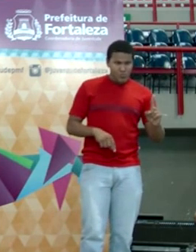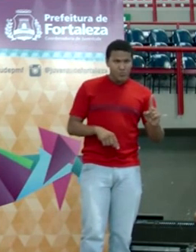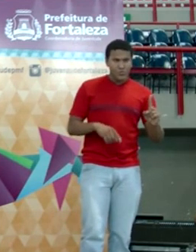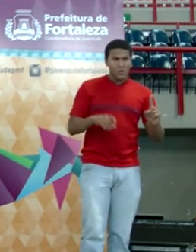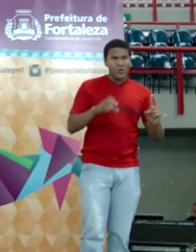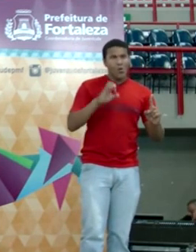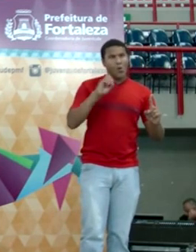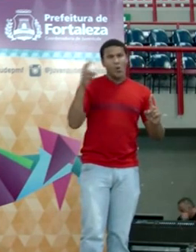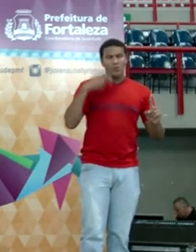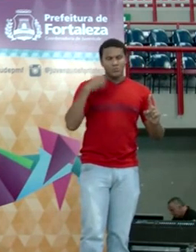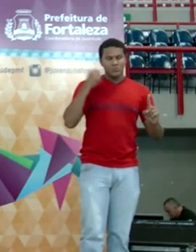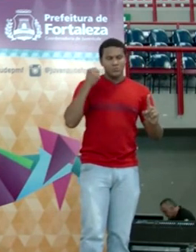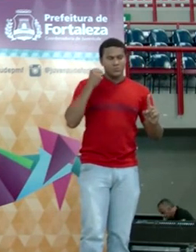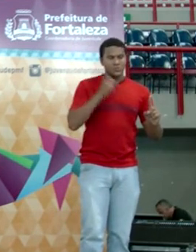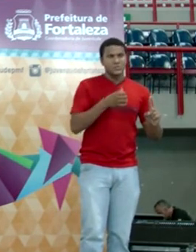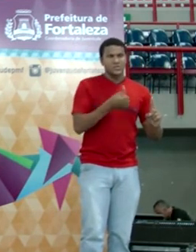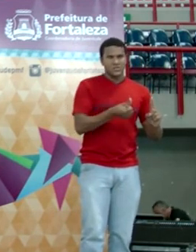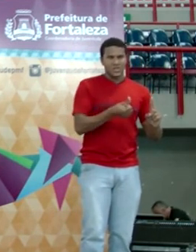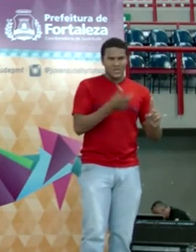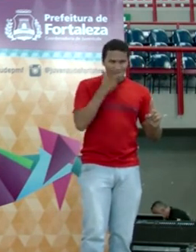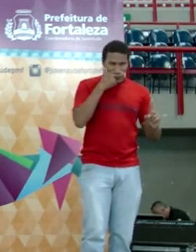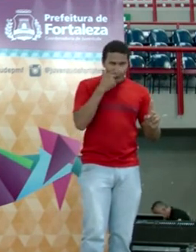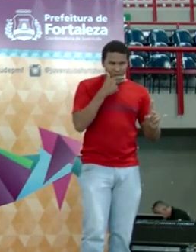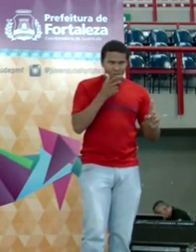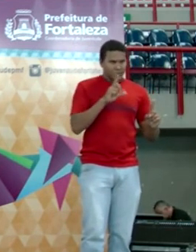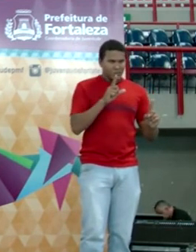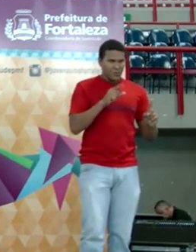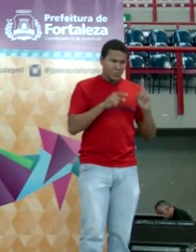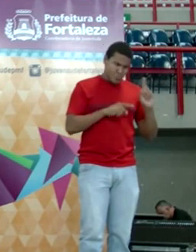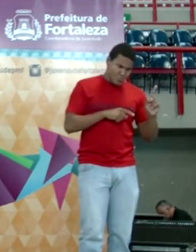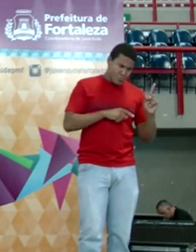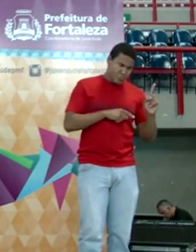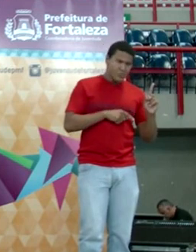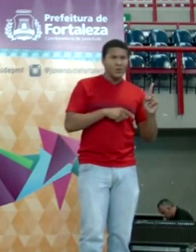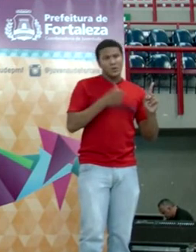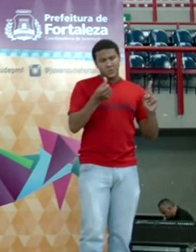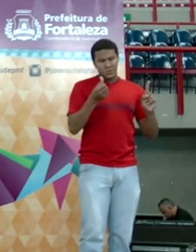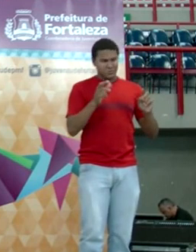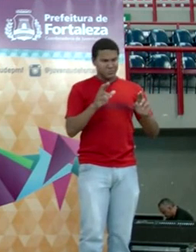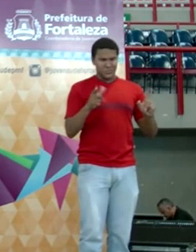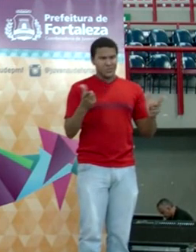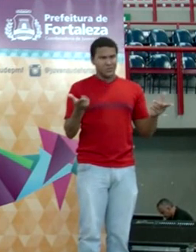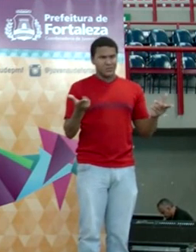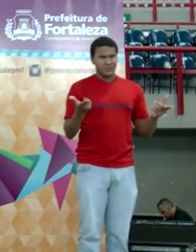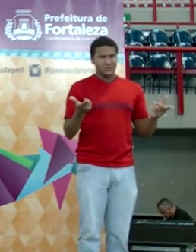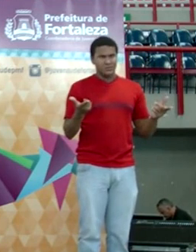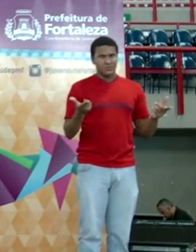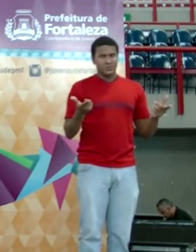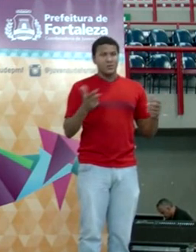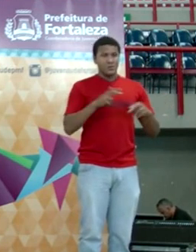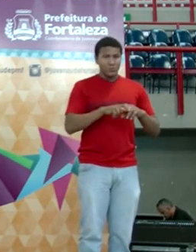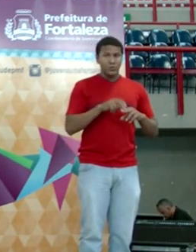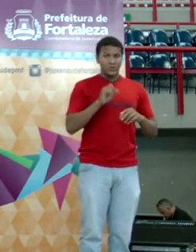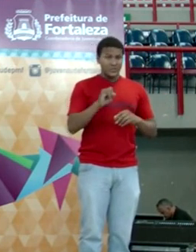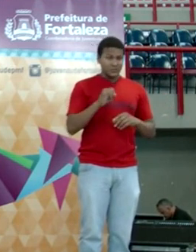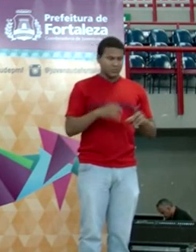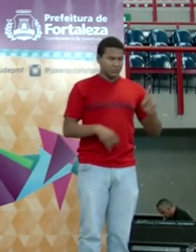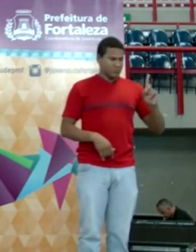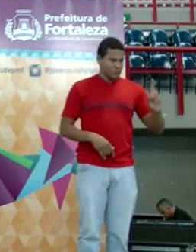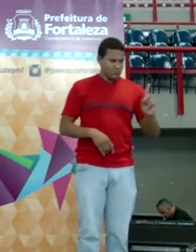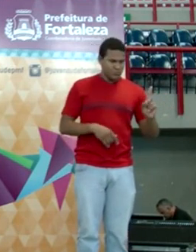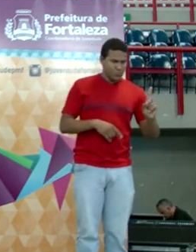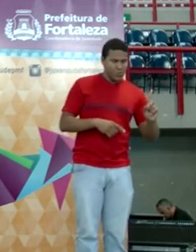Não. Sair 1 é um resultado, sair 6 é outro resultado. Então, se sair nessa ordem 1 e 6,